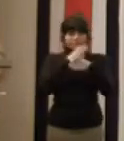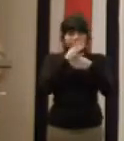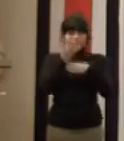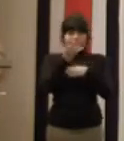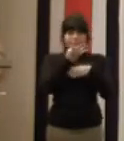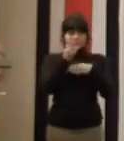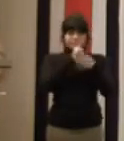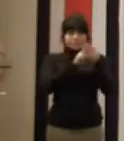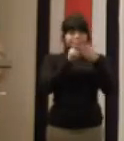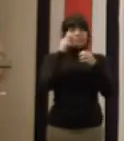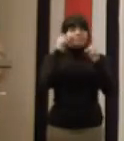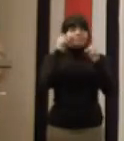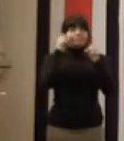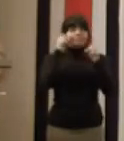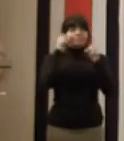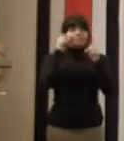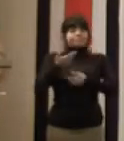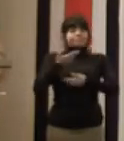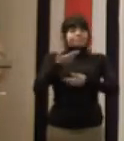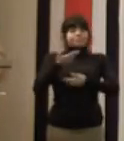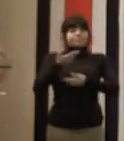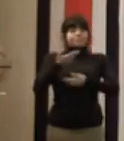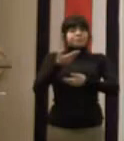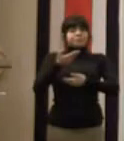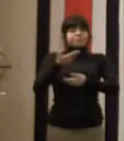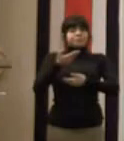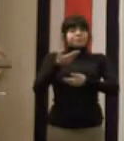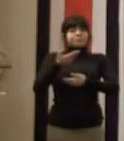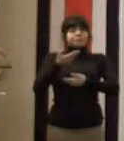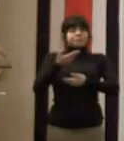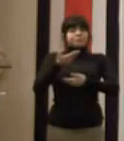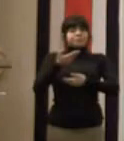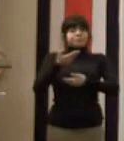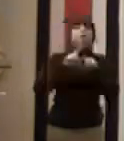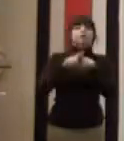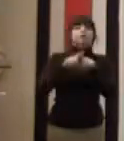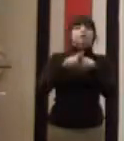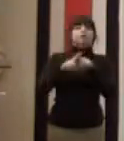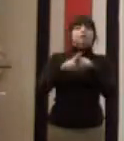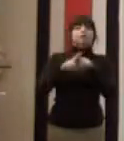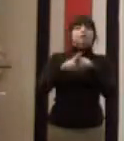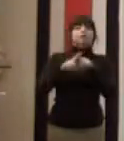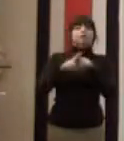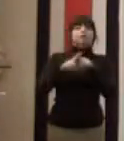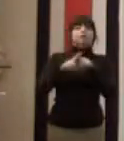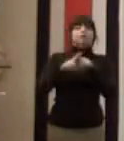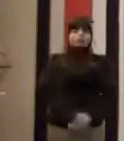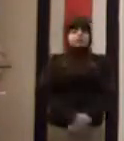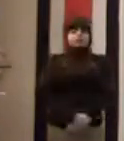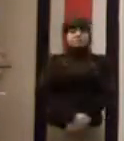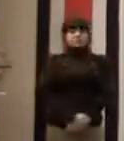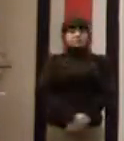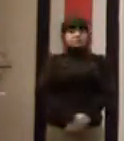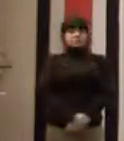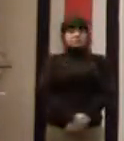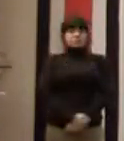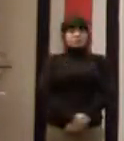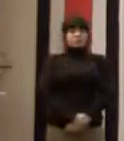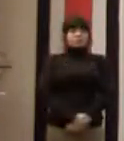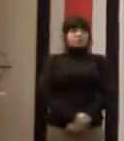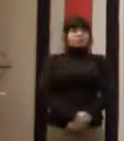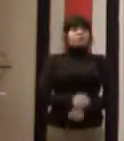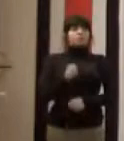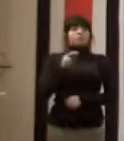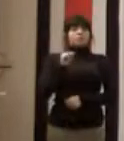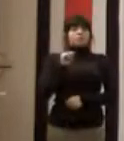universidades para hacer contribuciones en los diferentes temas. Doña Sonia